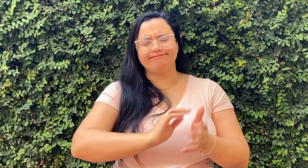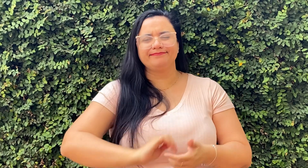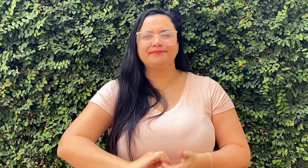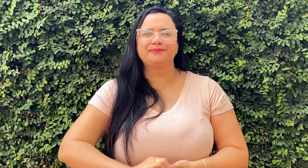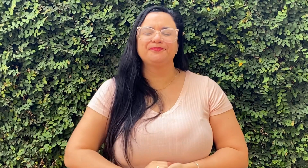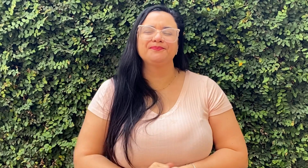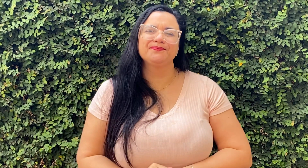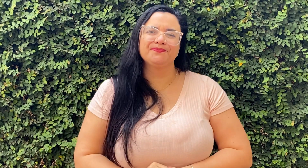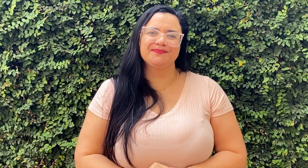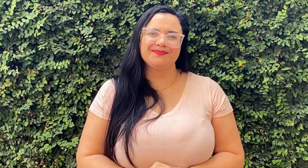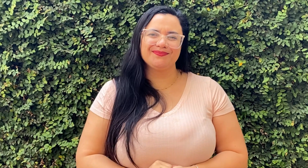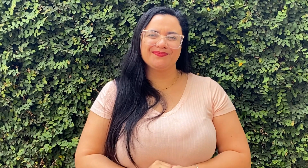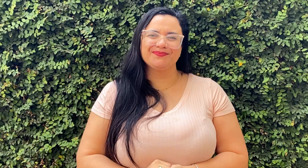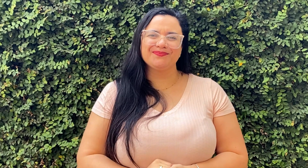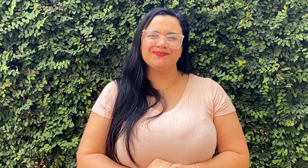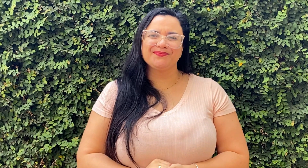também tem as suas características.